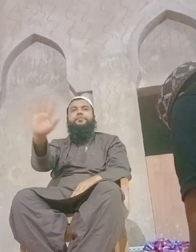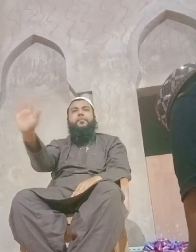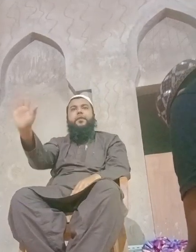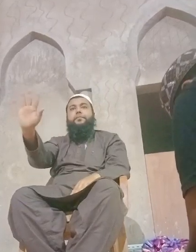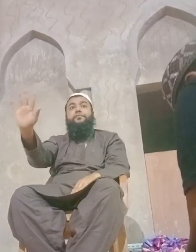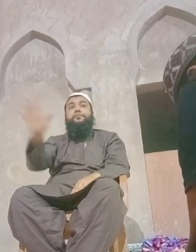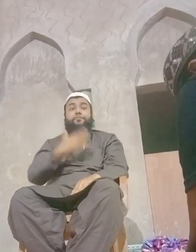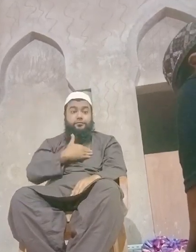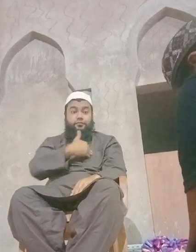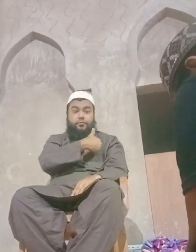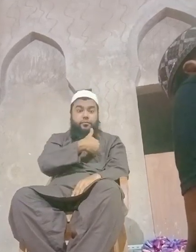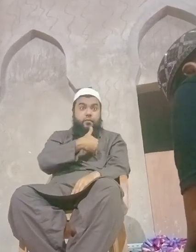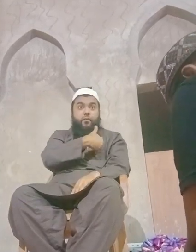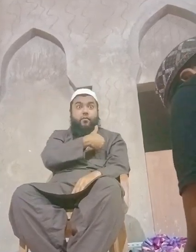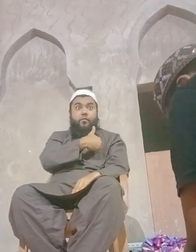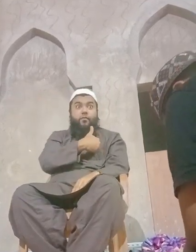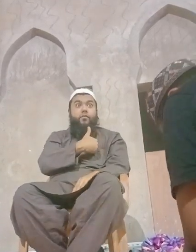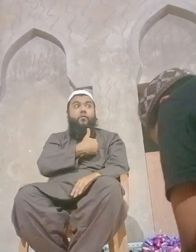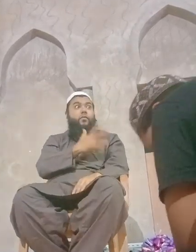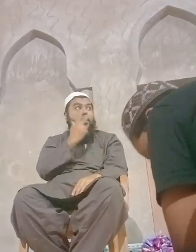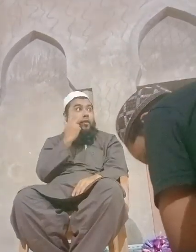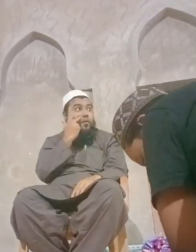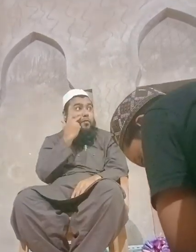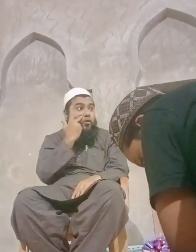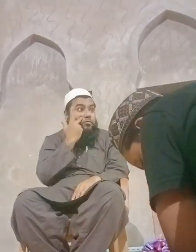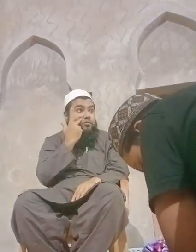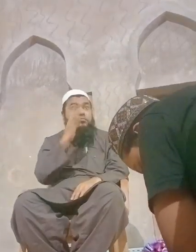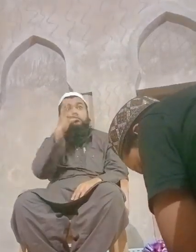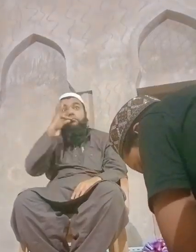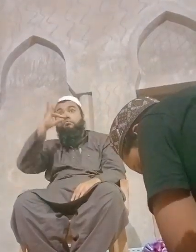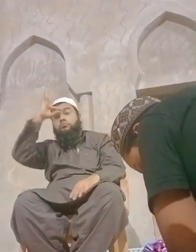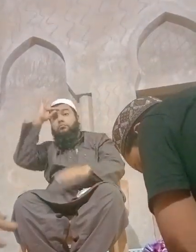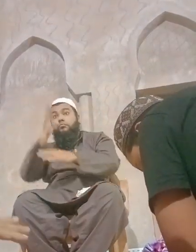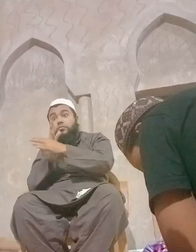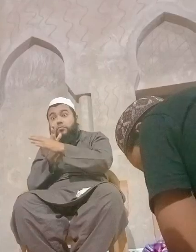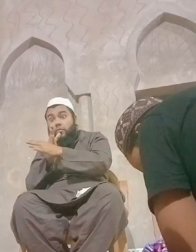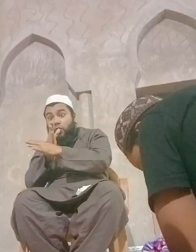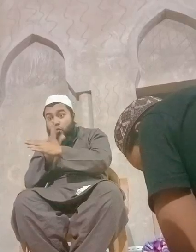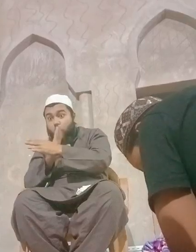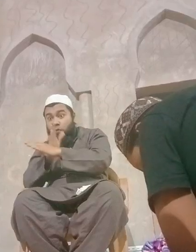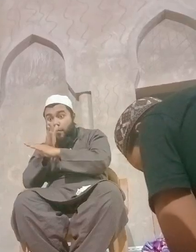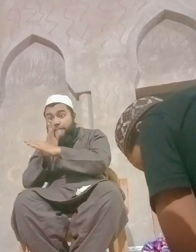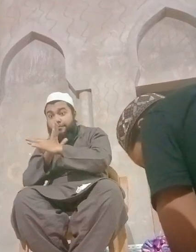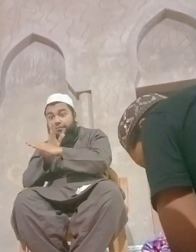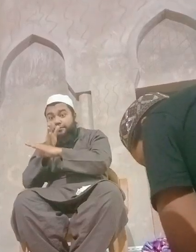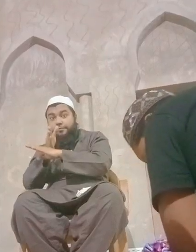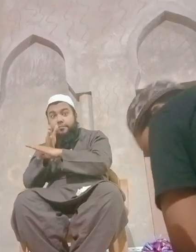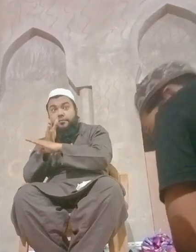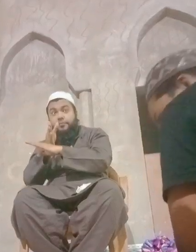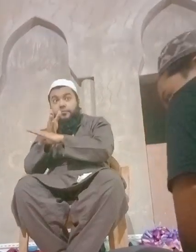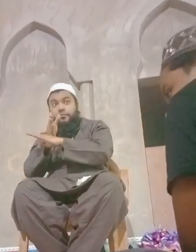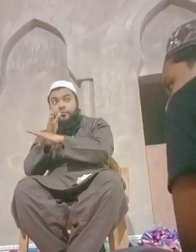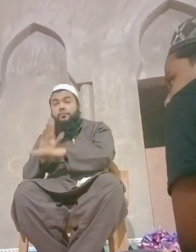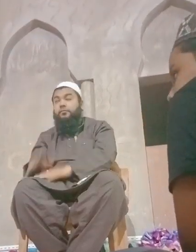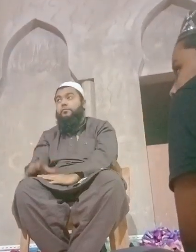মরণের ভয় ঈমানওয়ালারা করে না। ইব্রাহিম আলাইহিস সালাতু ওয়াস সালাম সঙ্গে সঙ্গে জিজ্ঞাসা, উনি যদি এই কথা